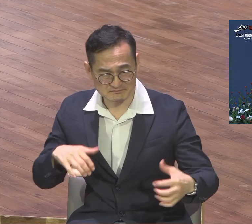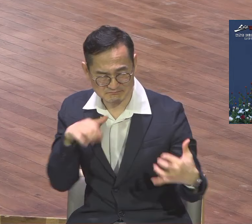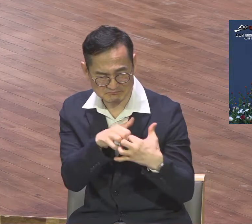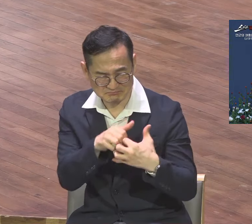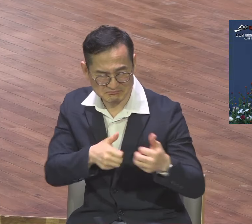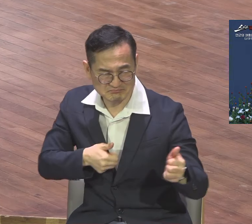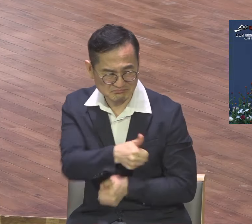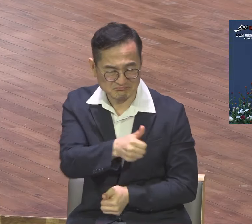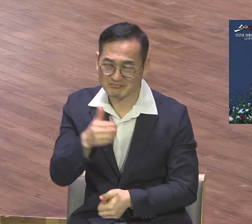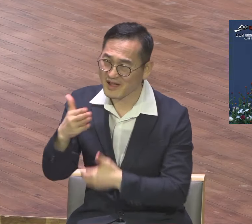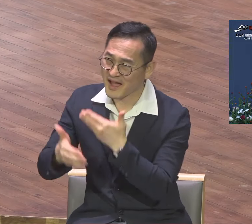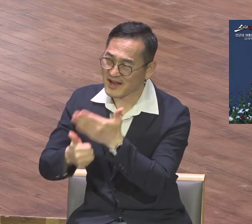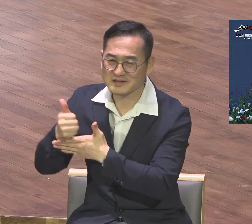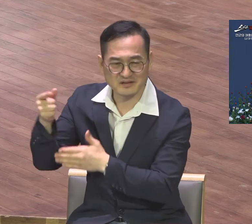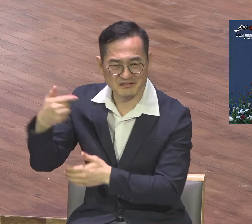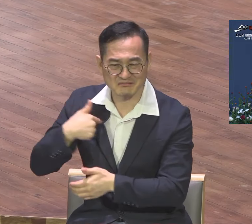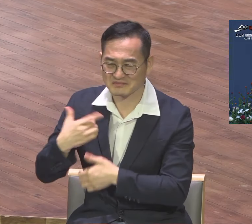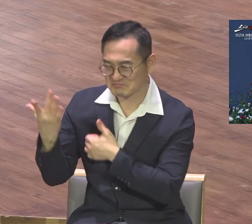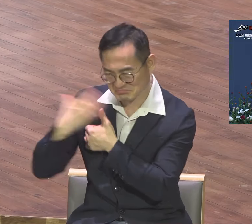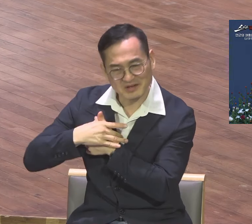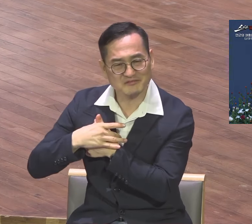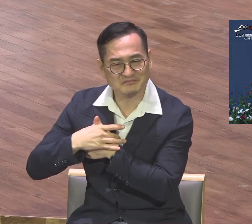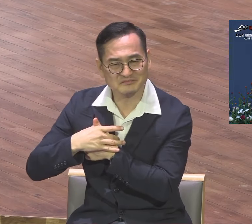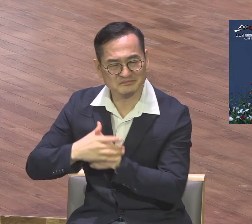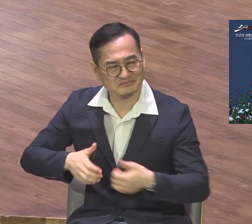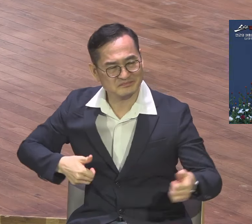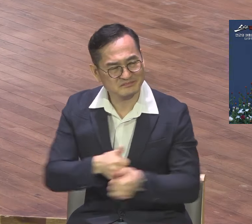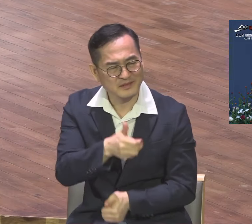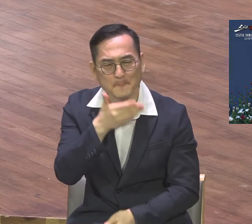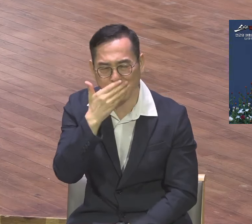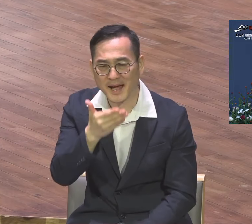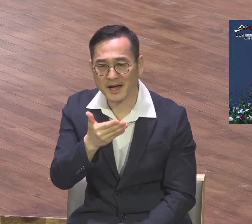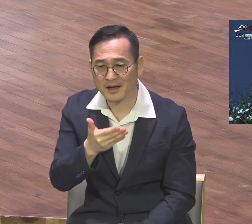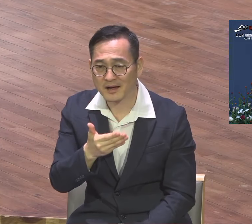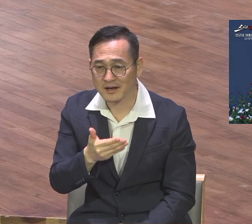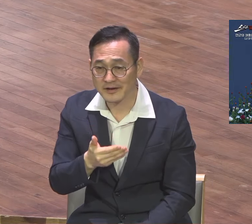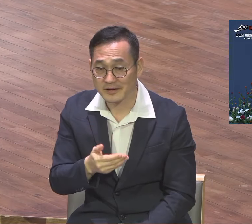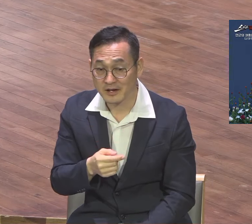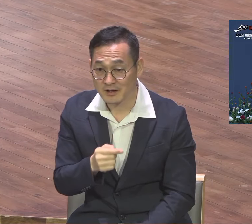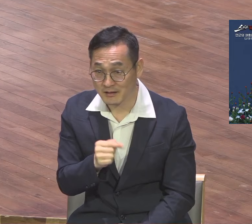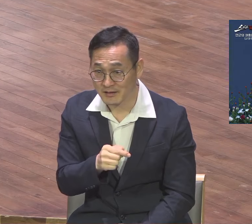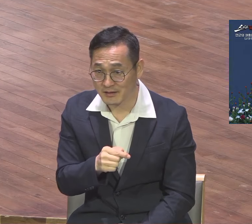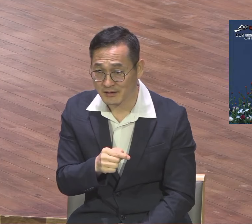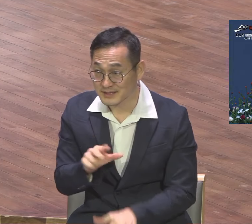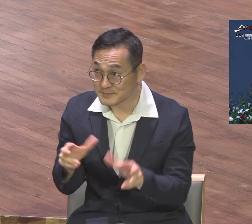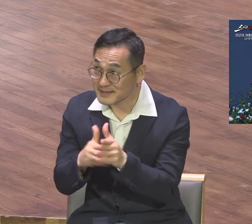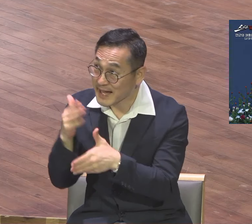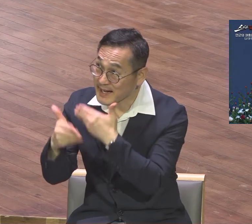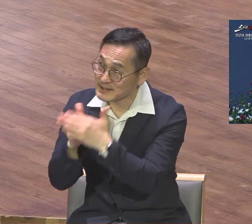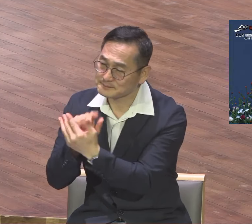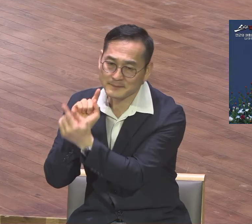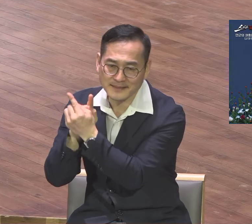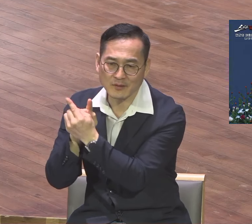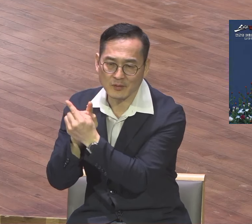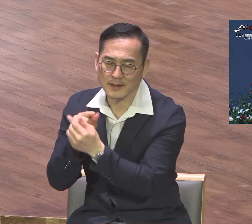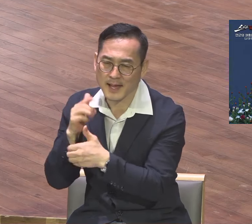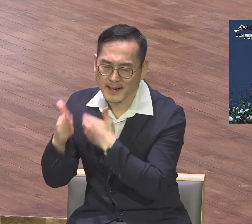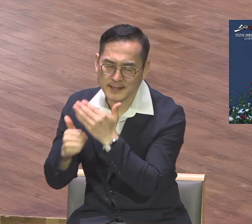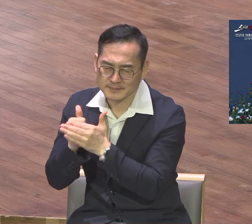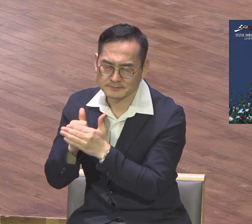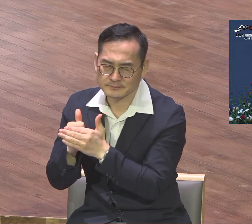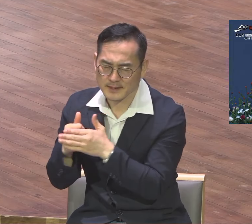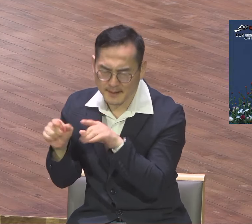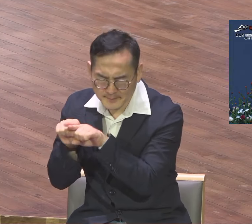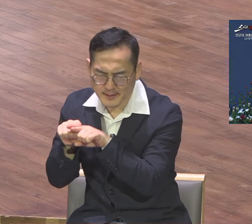다윗은 확실한 승리를 보장하는 이 하나님을 평소에도 사실적으로 체험해 왔기 때문에 체험적